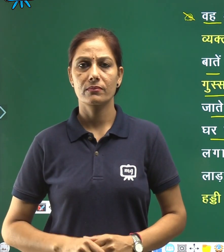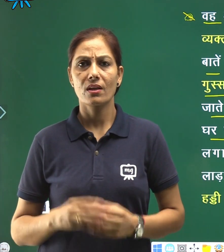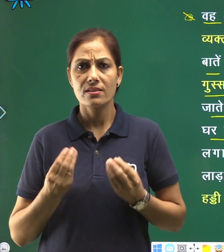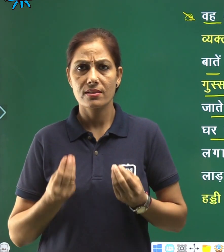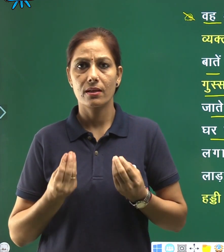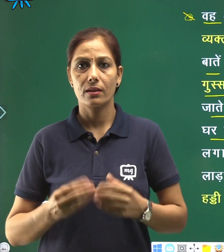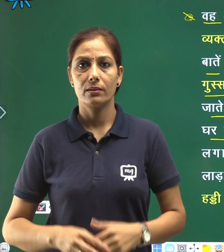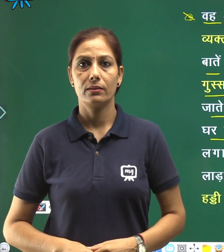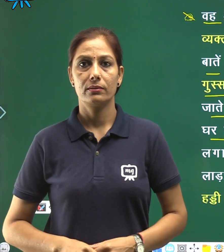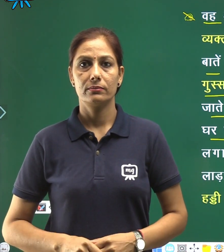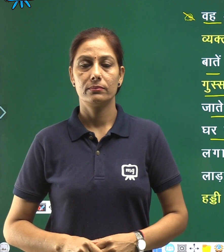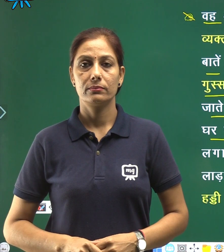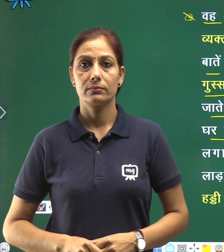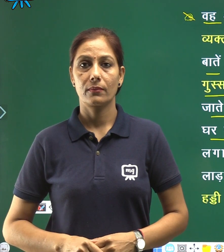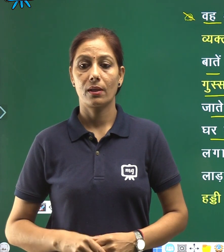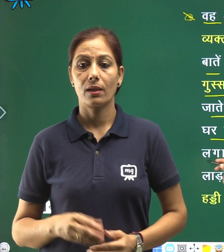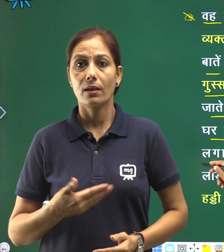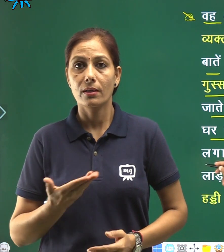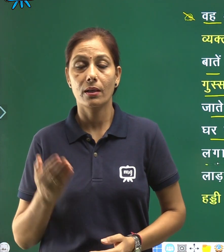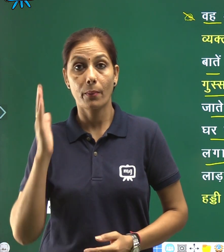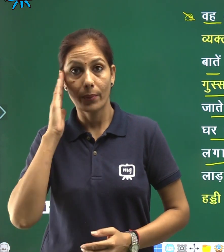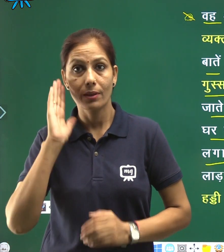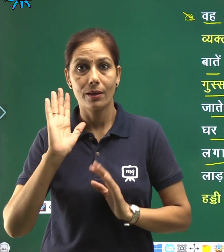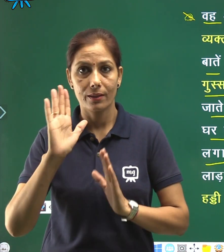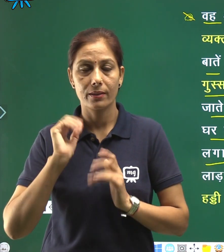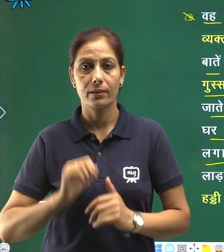जरा यह पता लगाइएगा कि